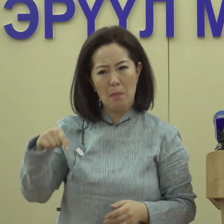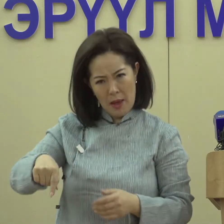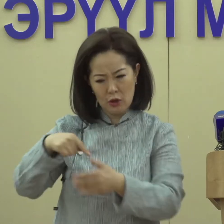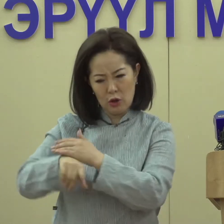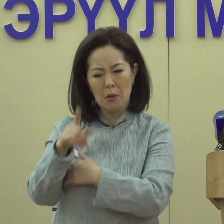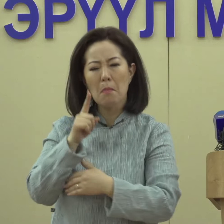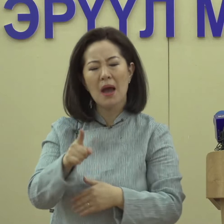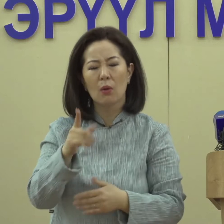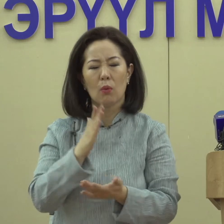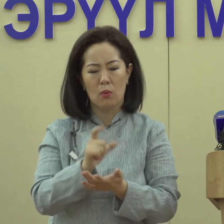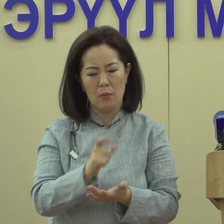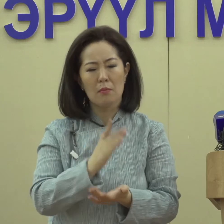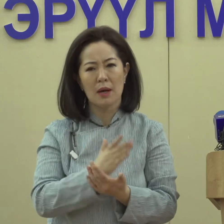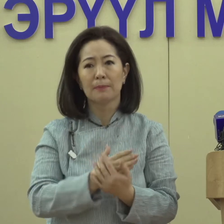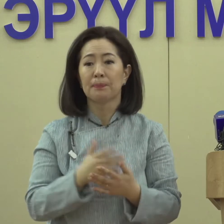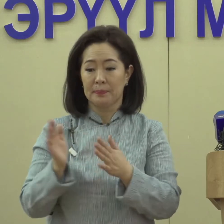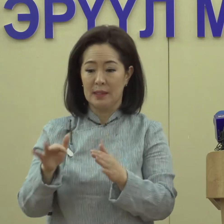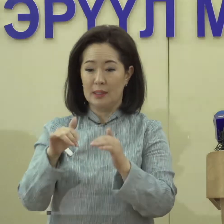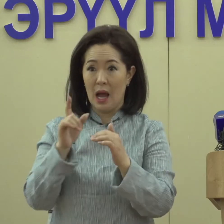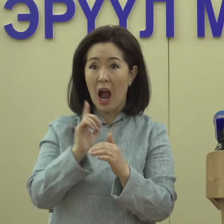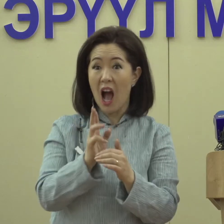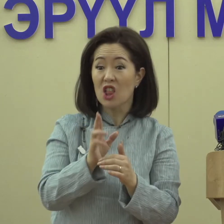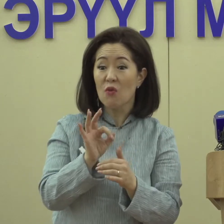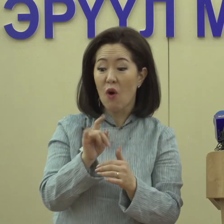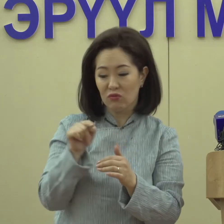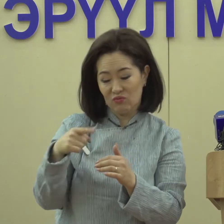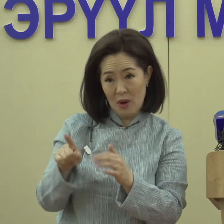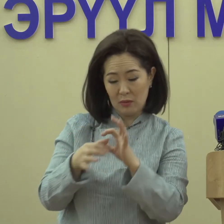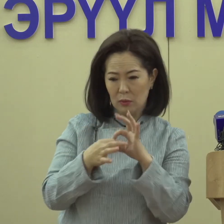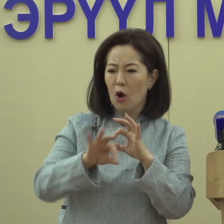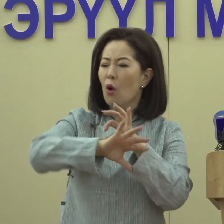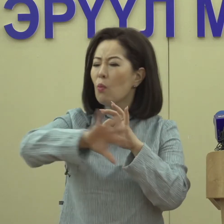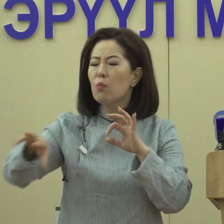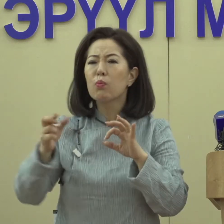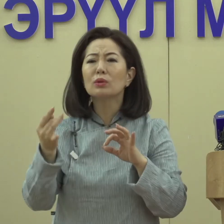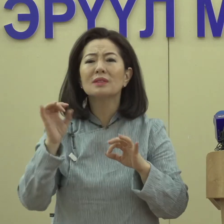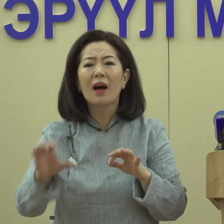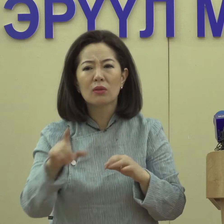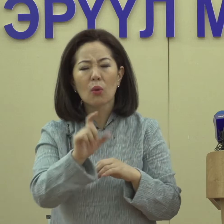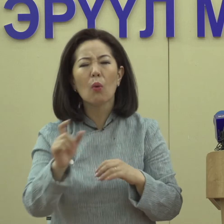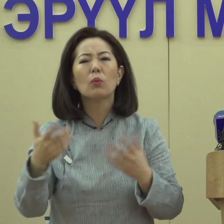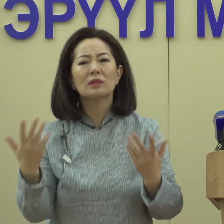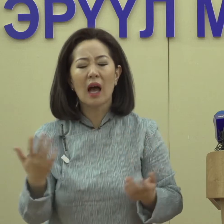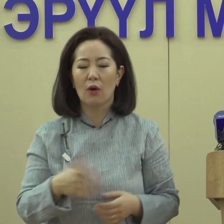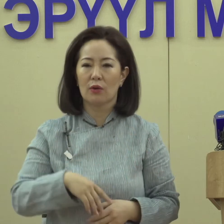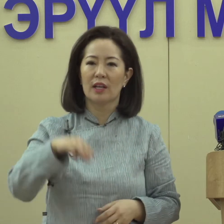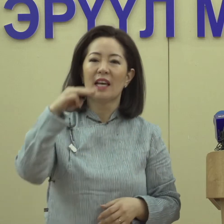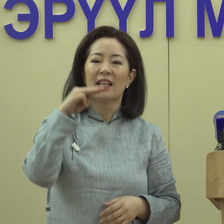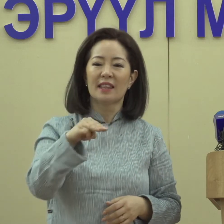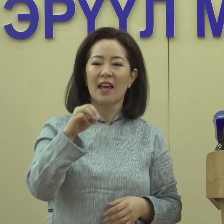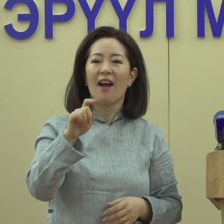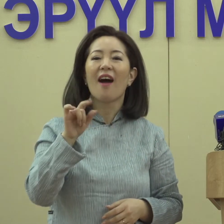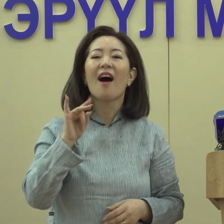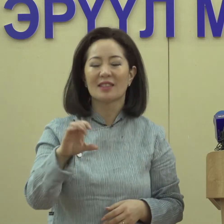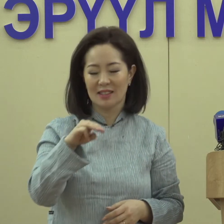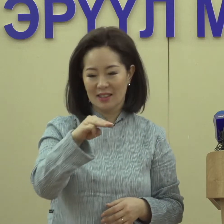байна. За Калифорни можийн бусад одоо можийн оршин суугчдын хувьд Техас болон Жоржиа мож улсад